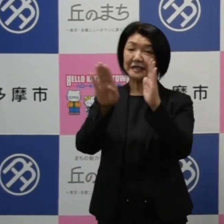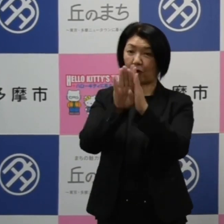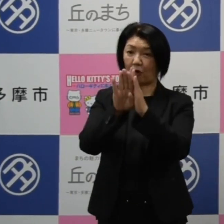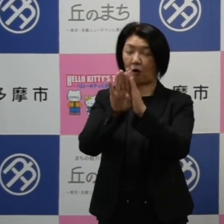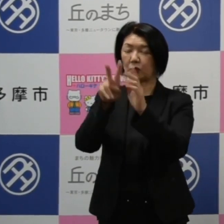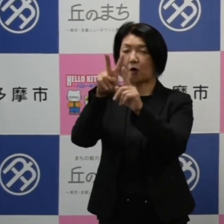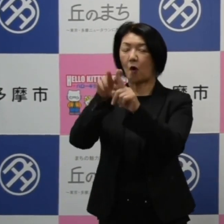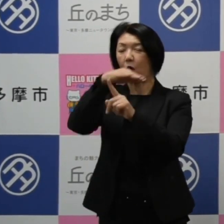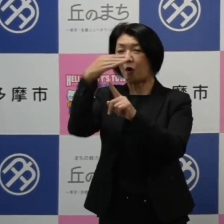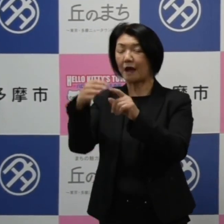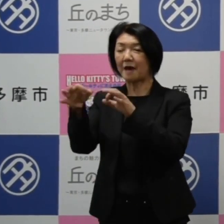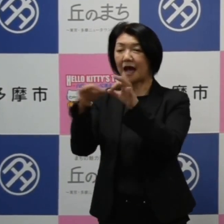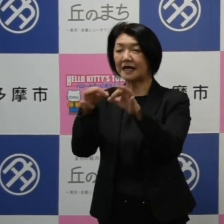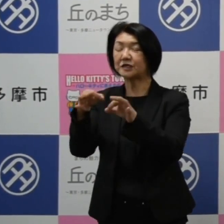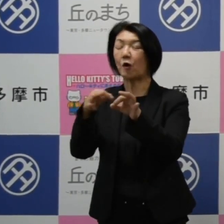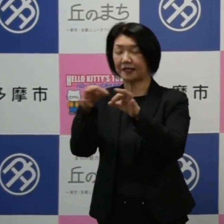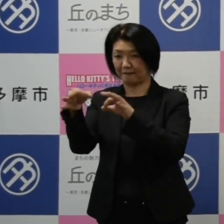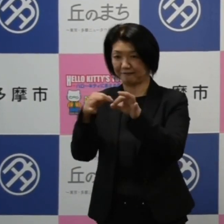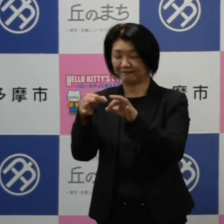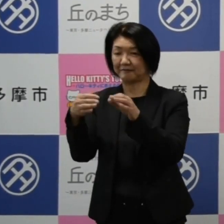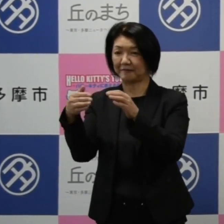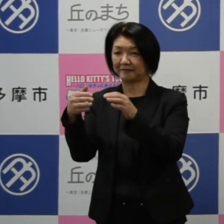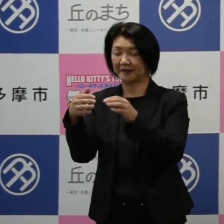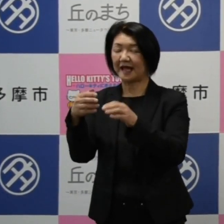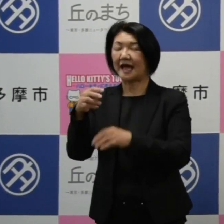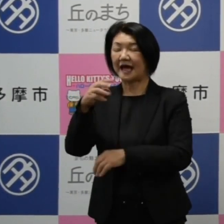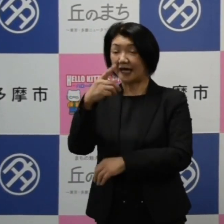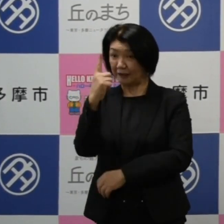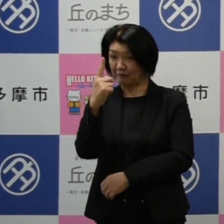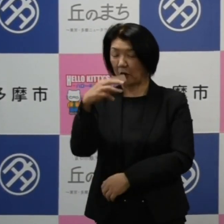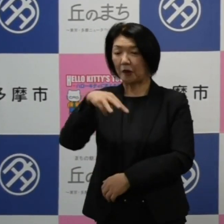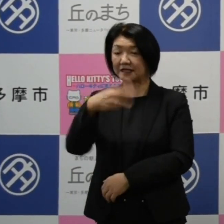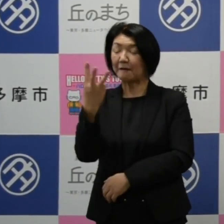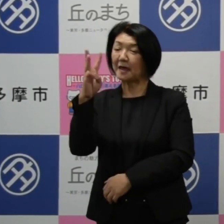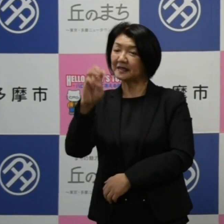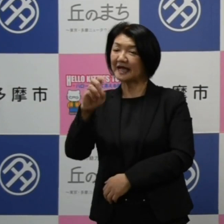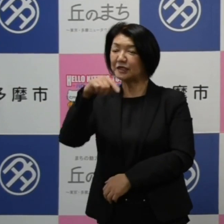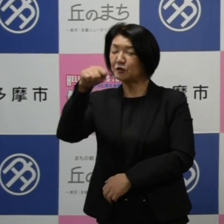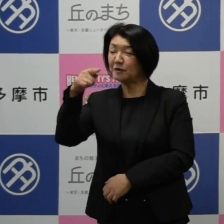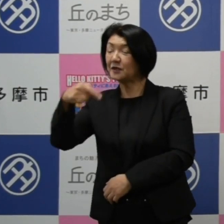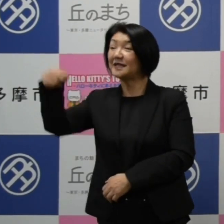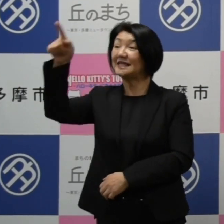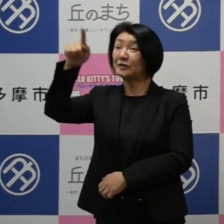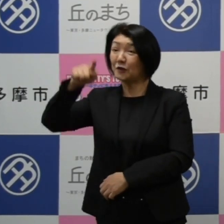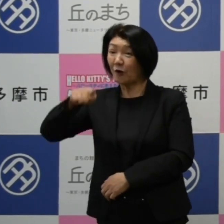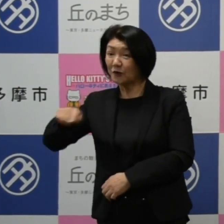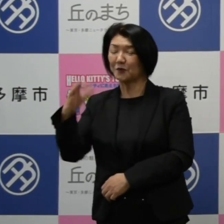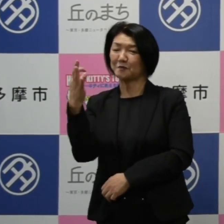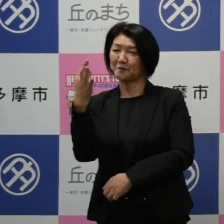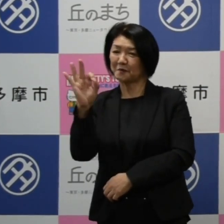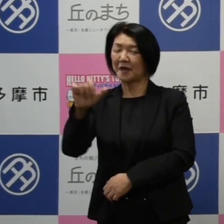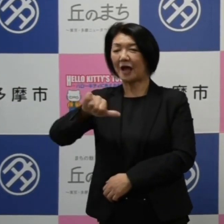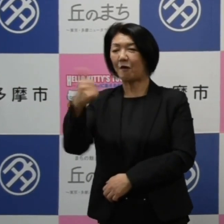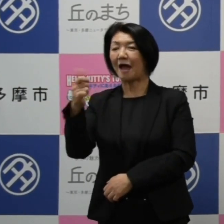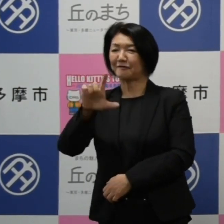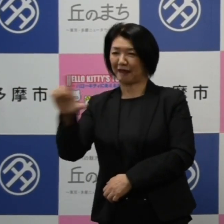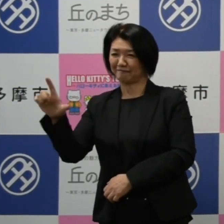さんまで。1本330ml、税別で500円です。